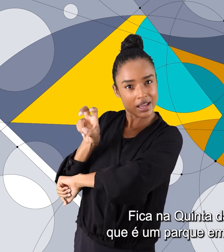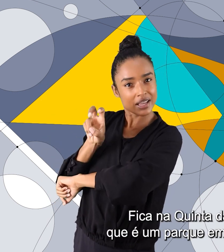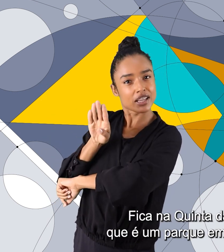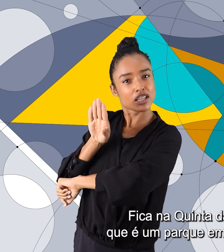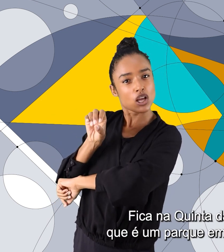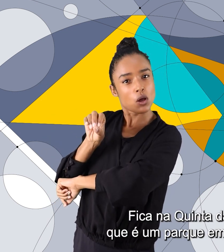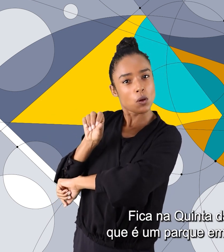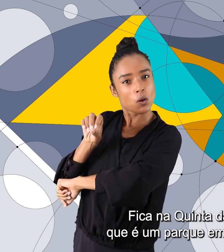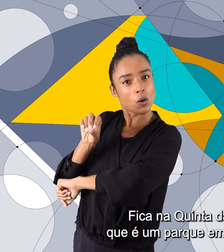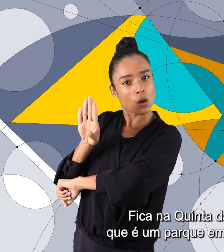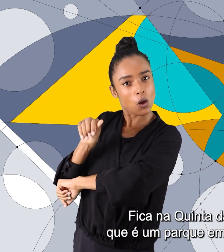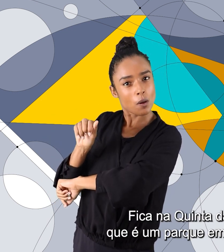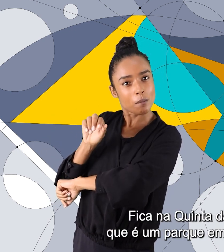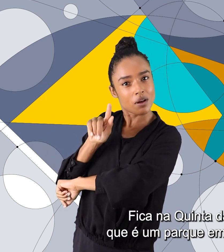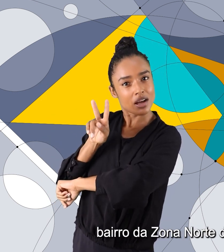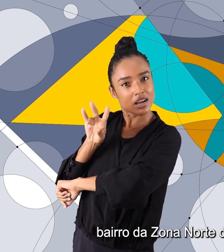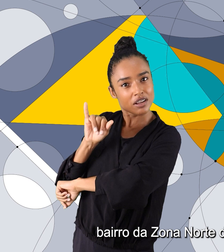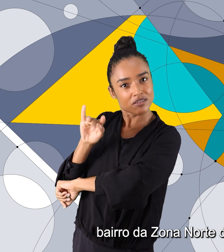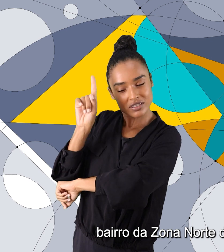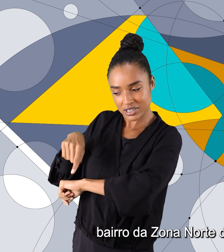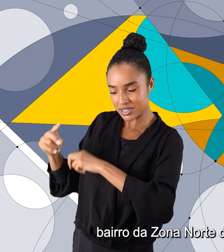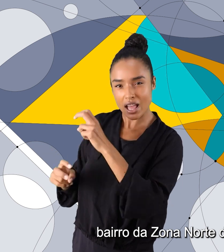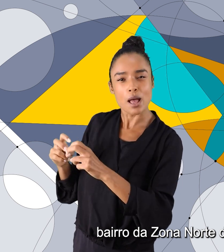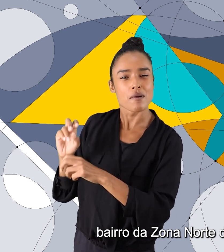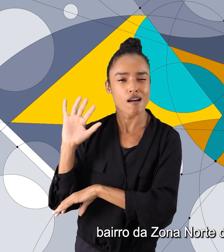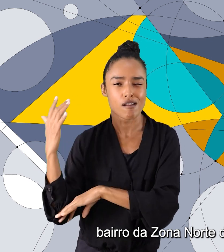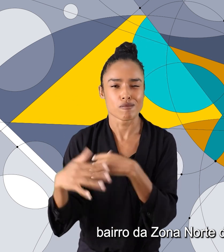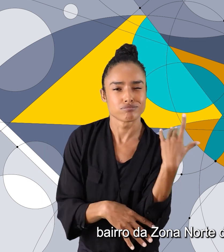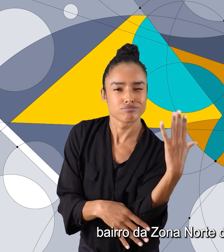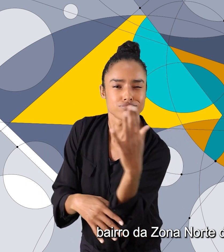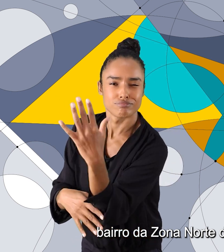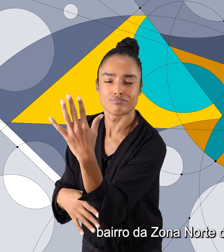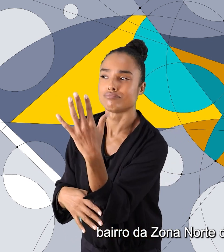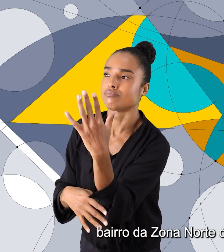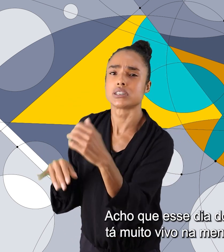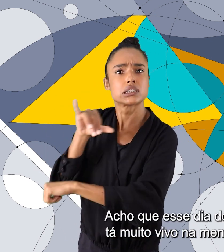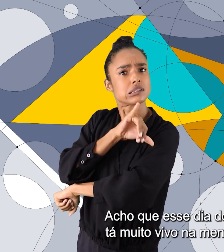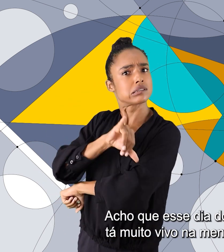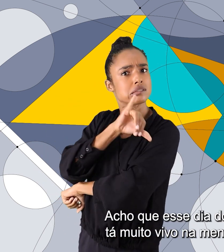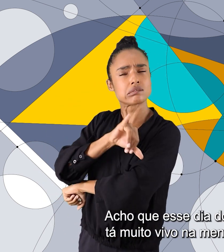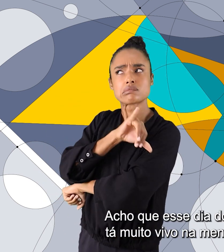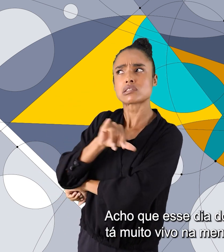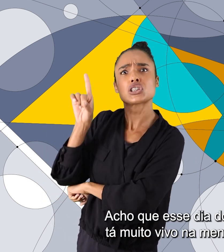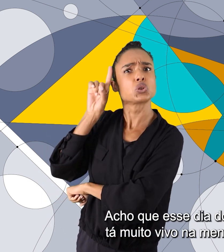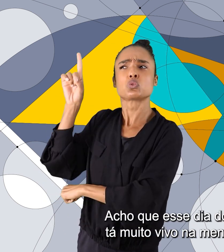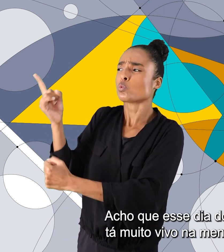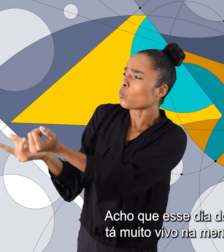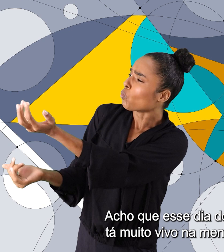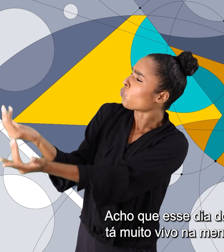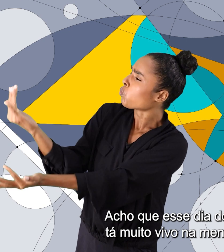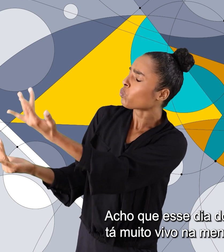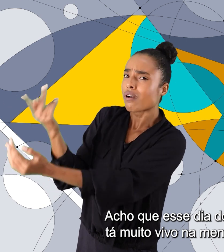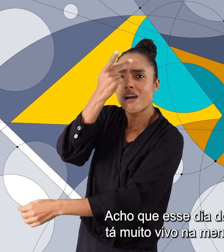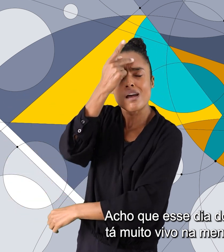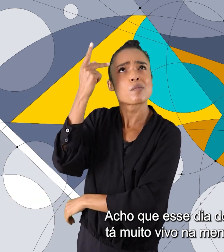Boa Vista, que é um parque em São Cristóvão, bairro da Zona Norte do Rio de Janeiro. Acho que esse dia do incêndio ainda está